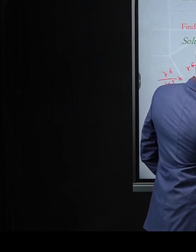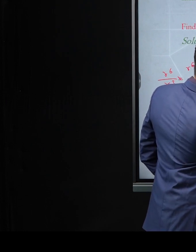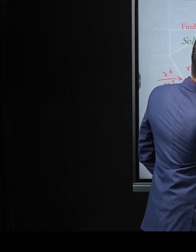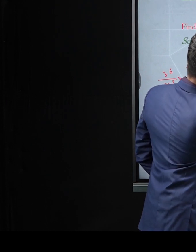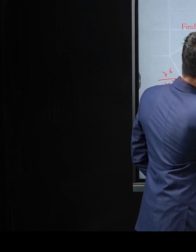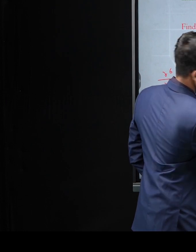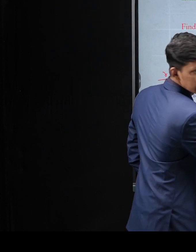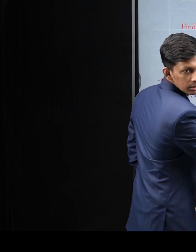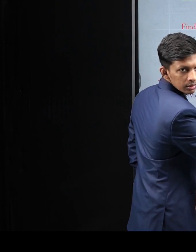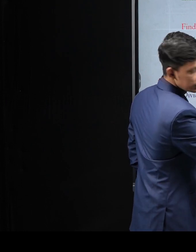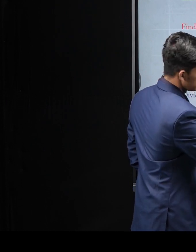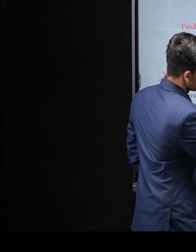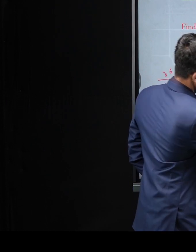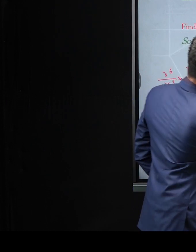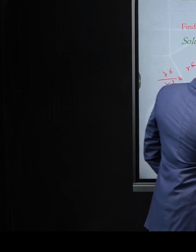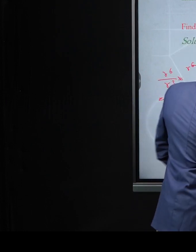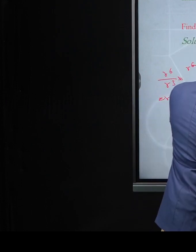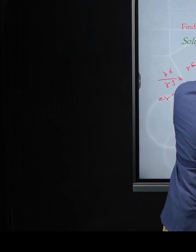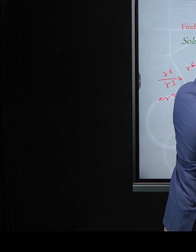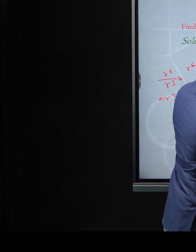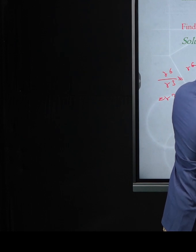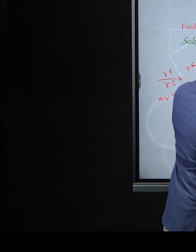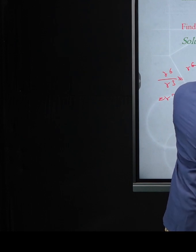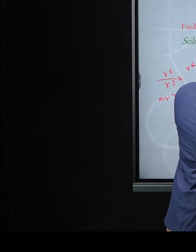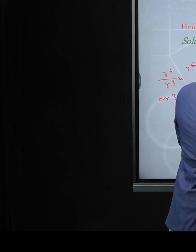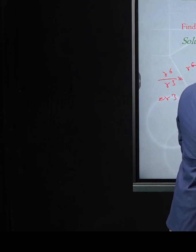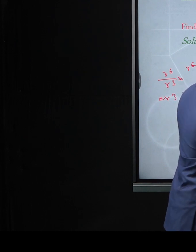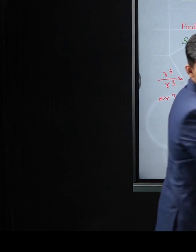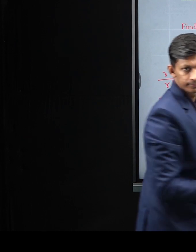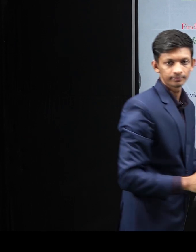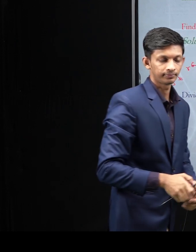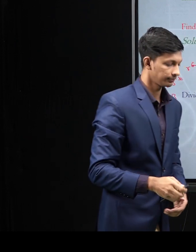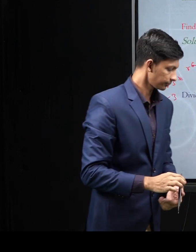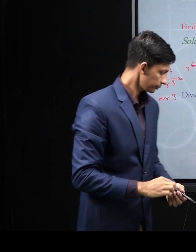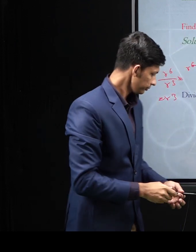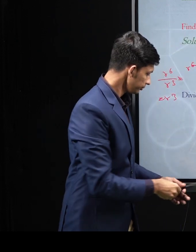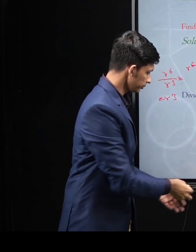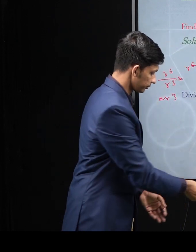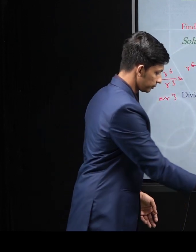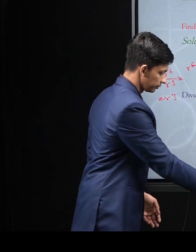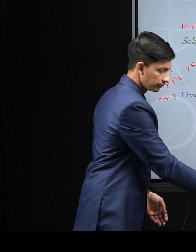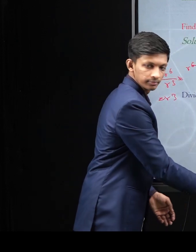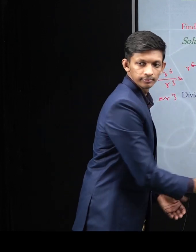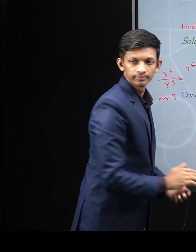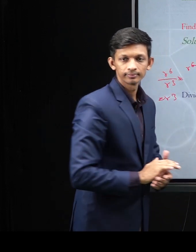ఆర్ క్యూబ్ ఈజ్ ఈక్వల్ టు 8/27 గివ్స్ ఆర్ ఈజ్ ఈక్వల్ టు 2/3.